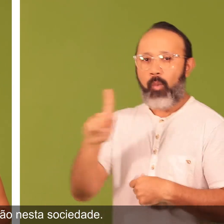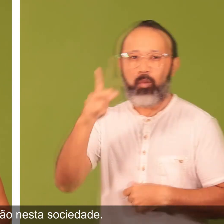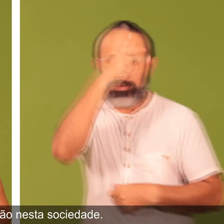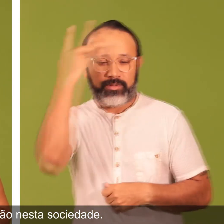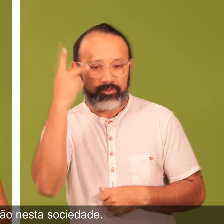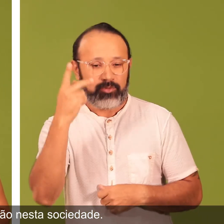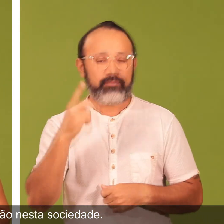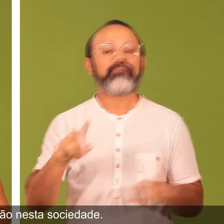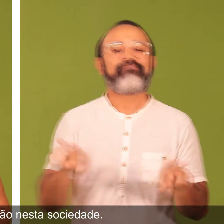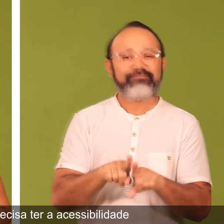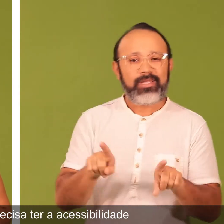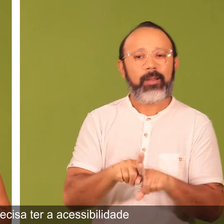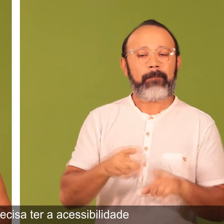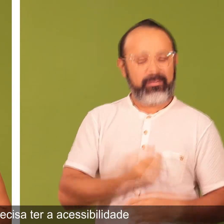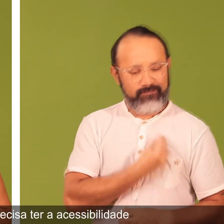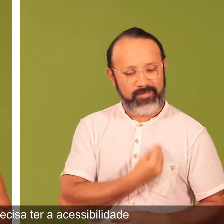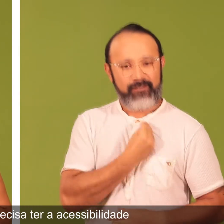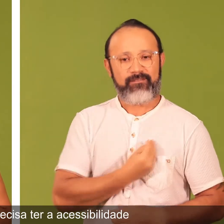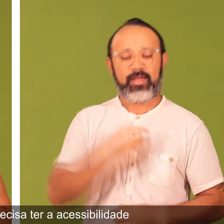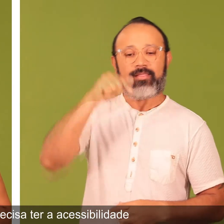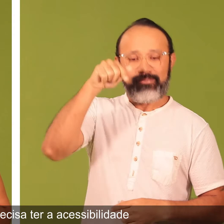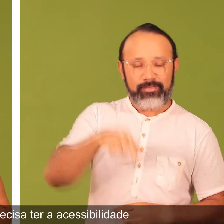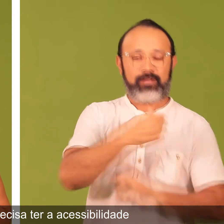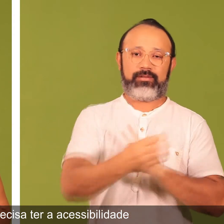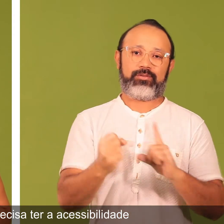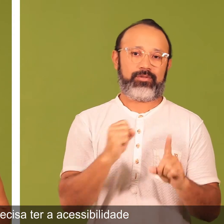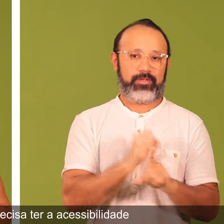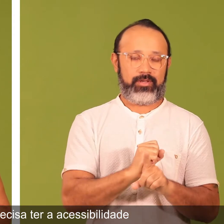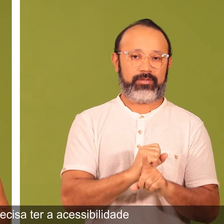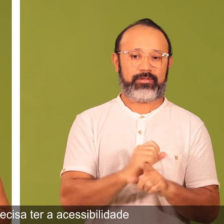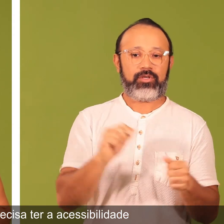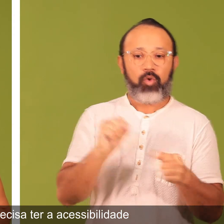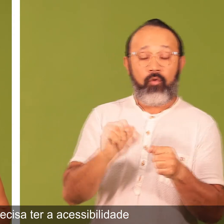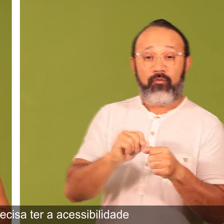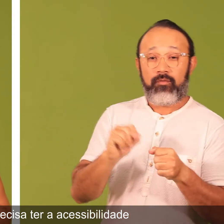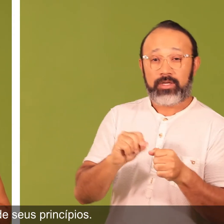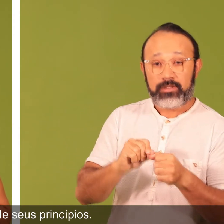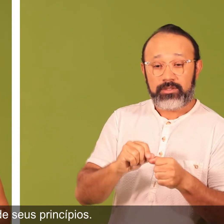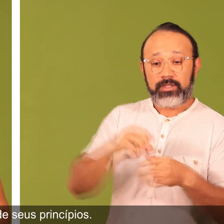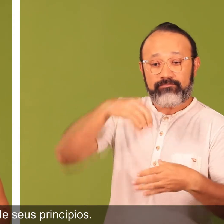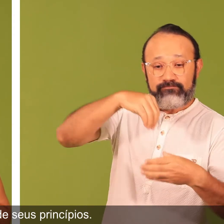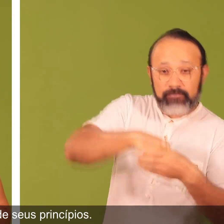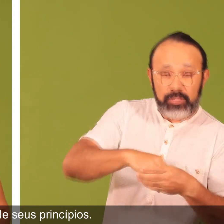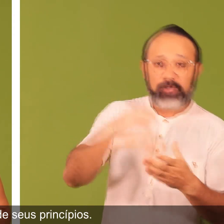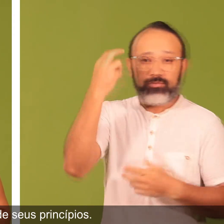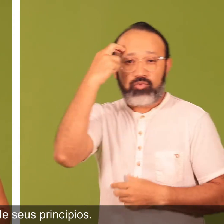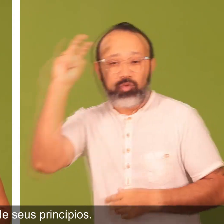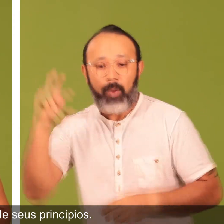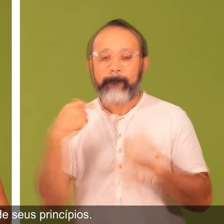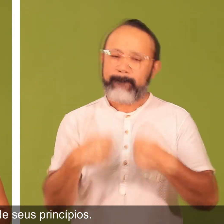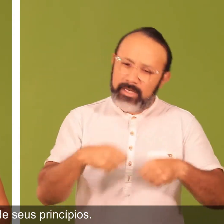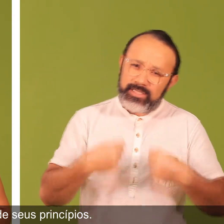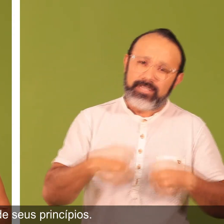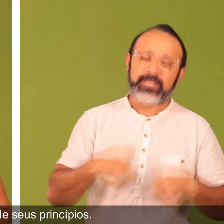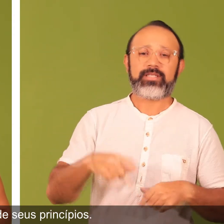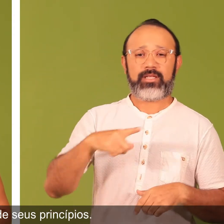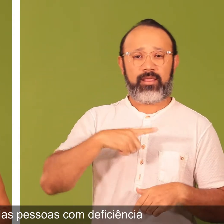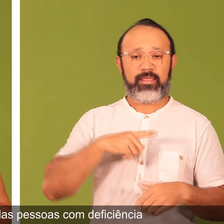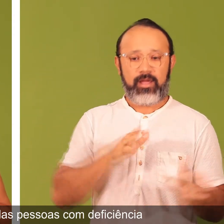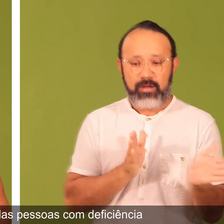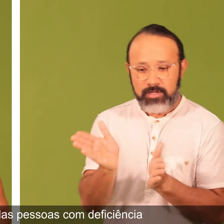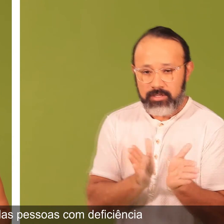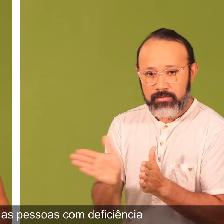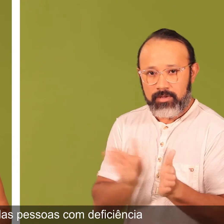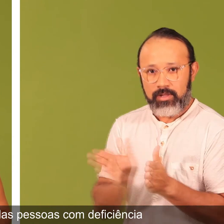nesta sociedade o fazer cultural precisa ter acessibilidade como um de seus princípios